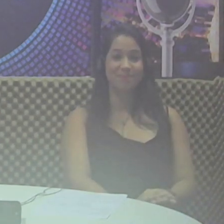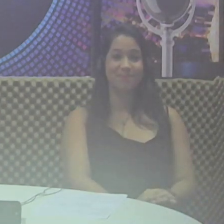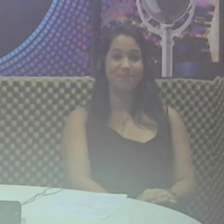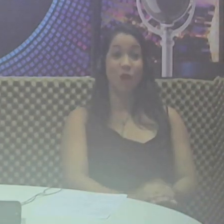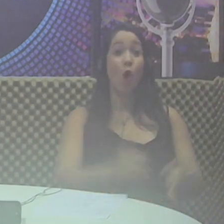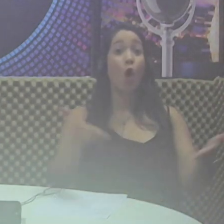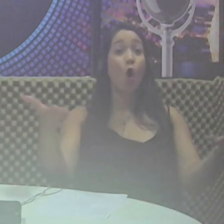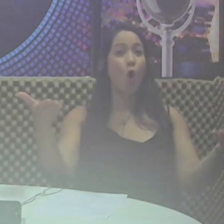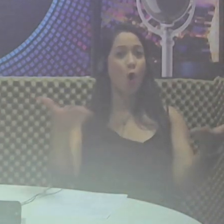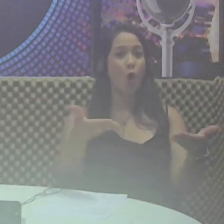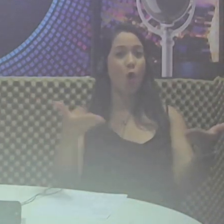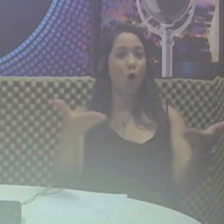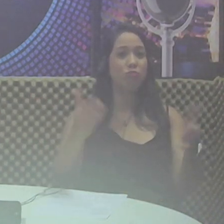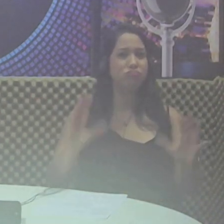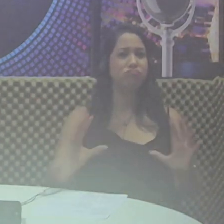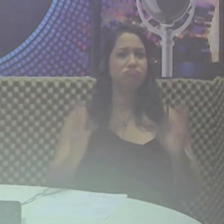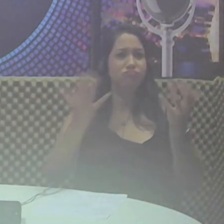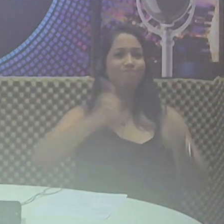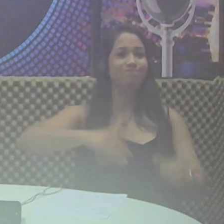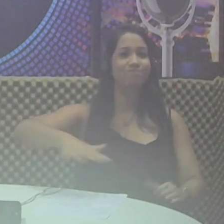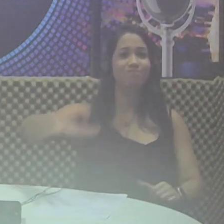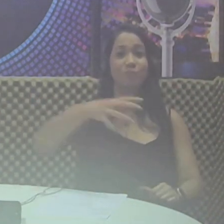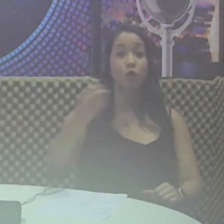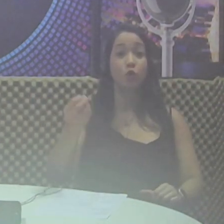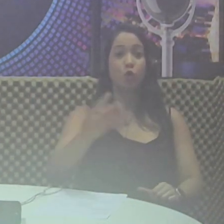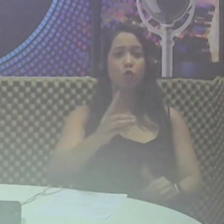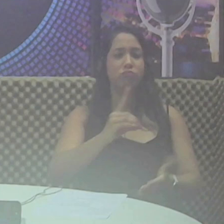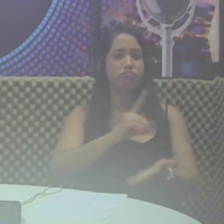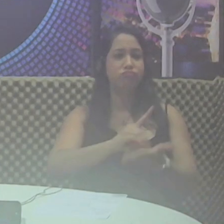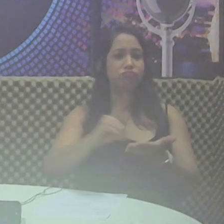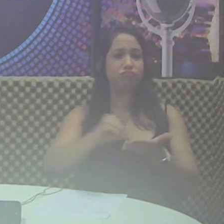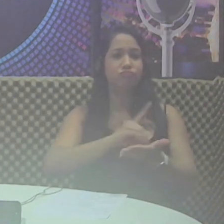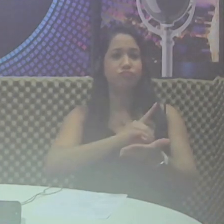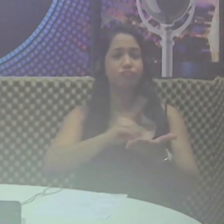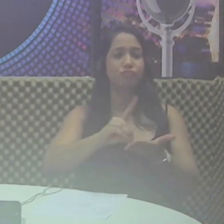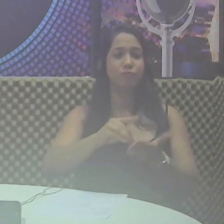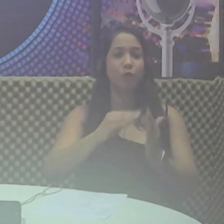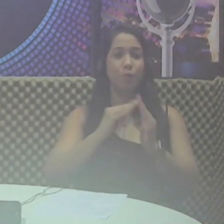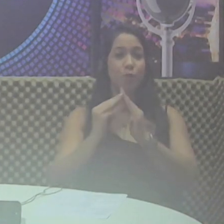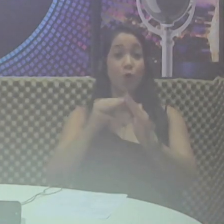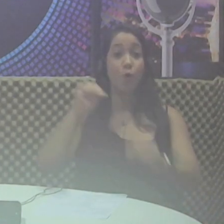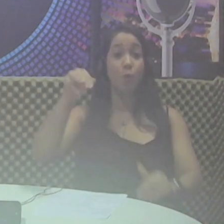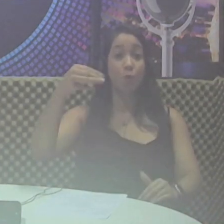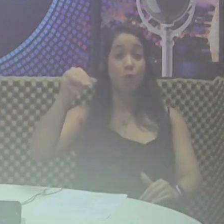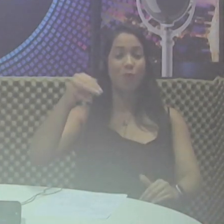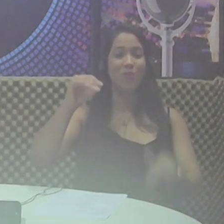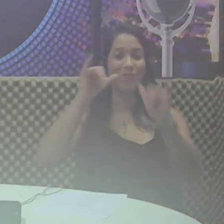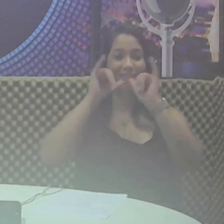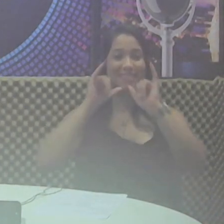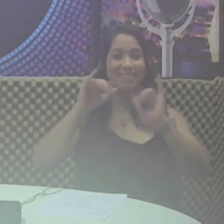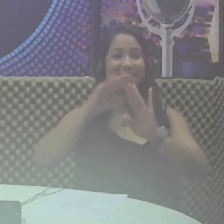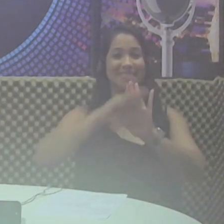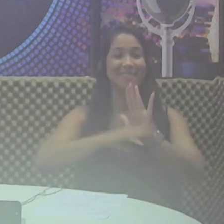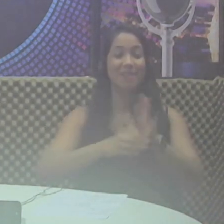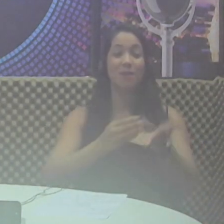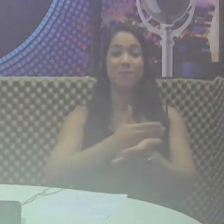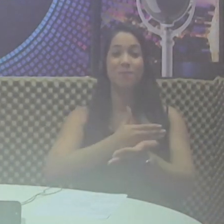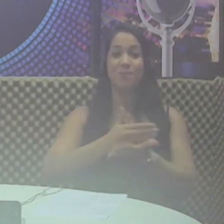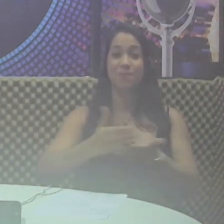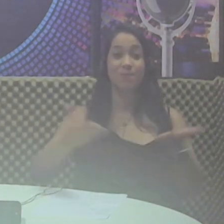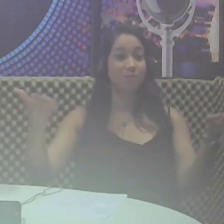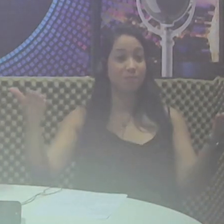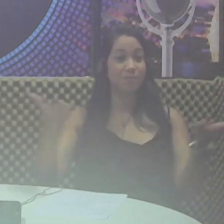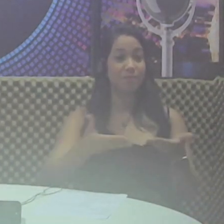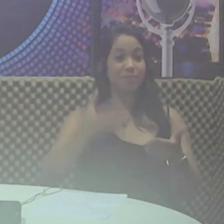Hoje tem fórum regional do novo plano diretor no bairro Morumbi. Essas e outras notícias a